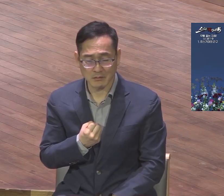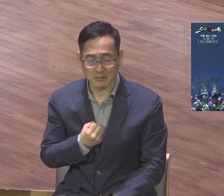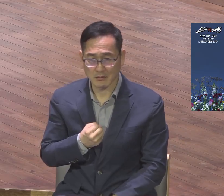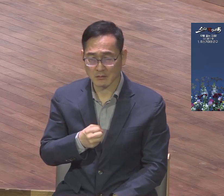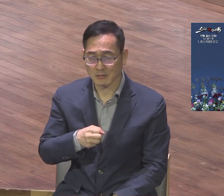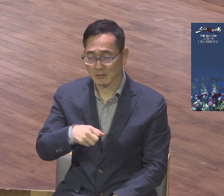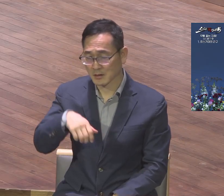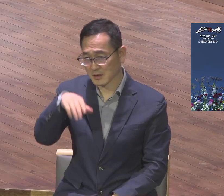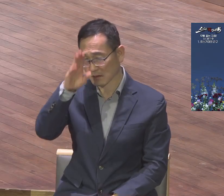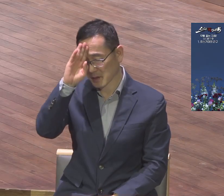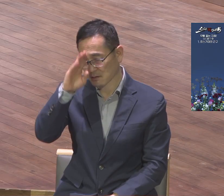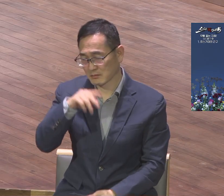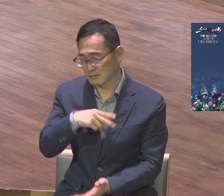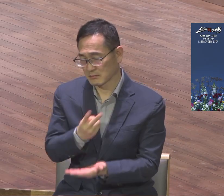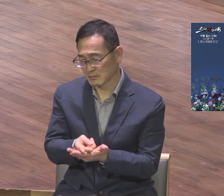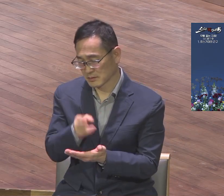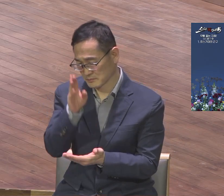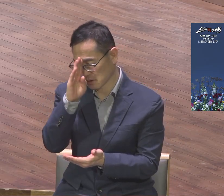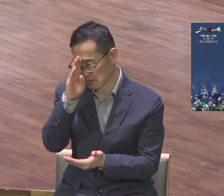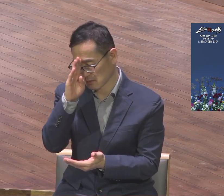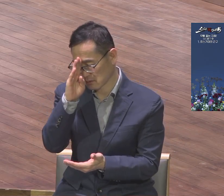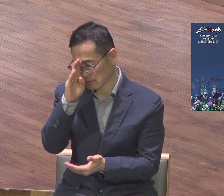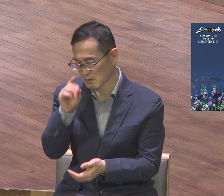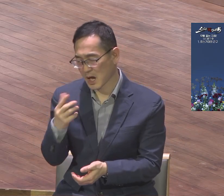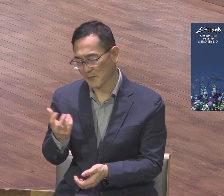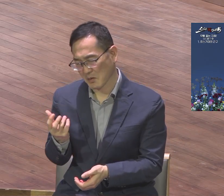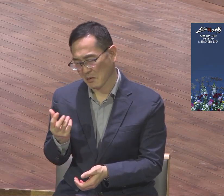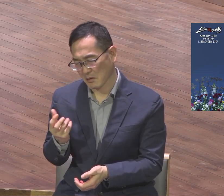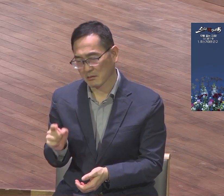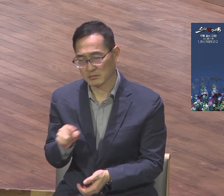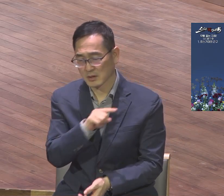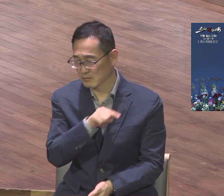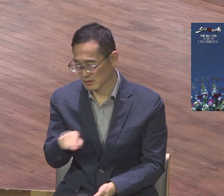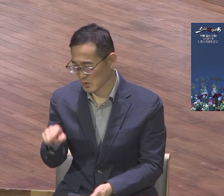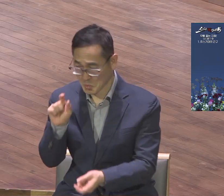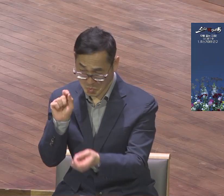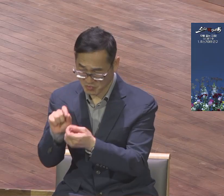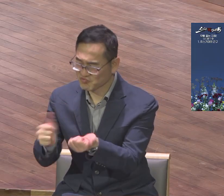누웠는데 이사야 선지자와 너 죽어. 유언해.